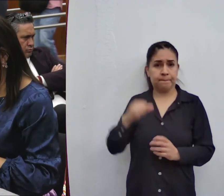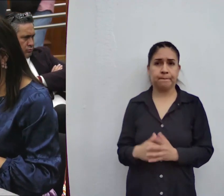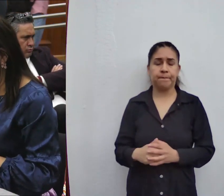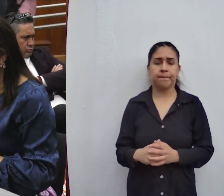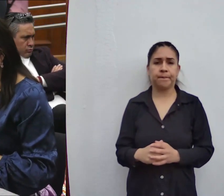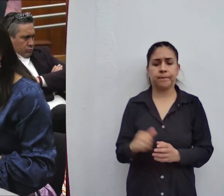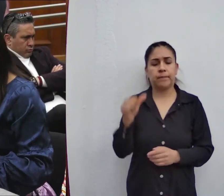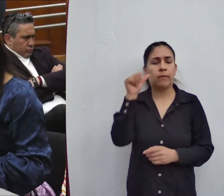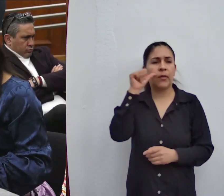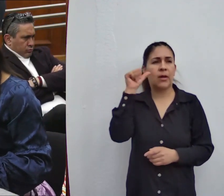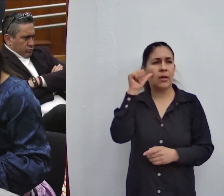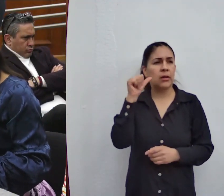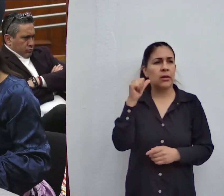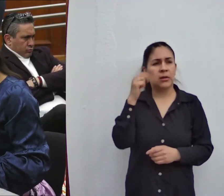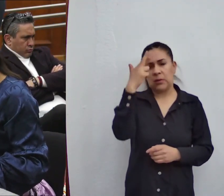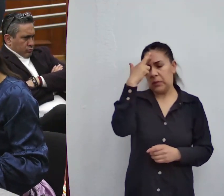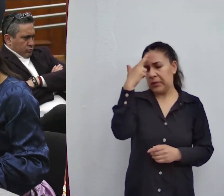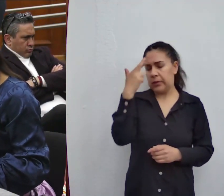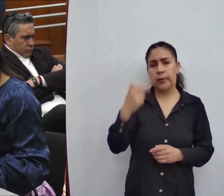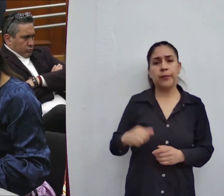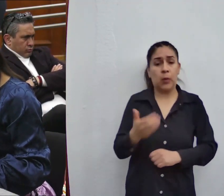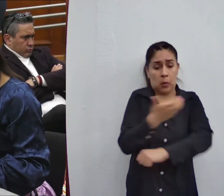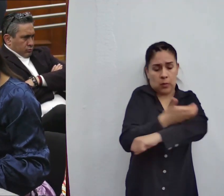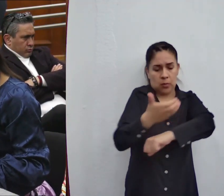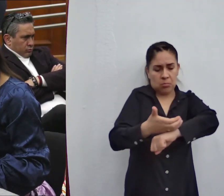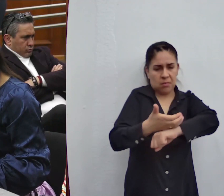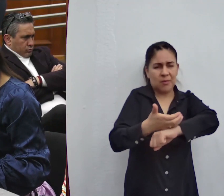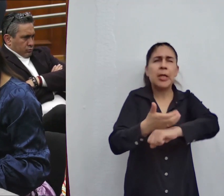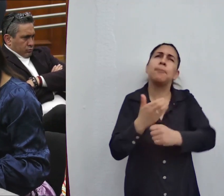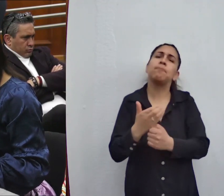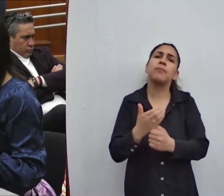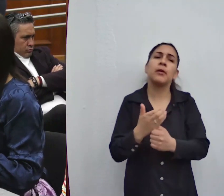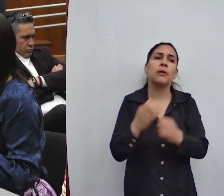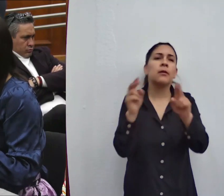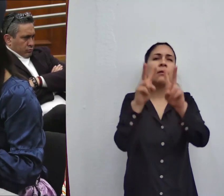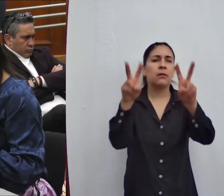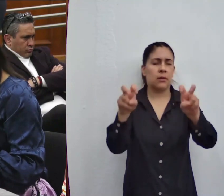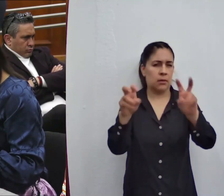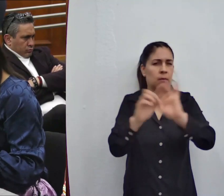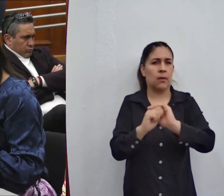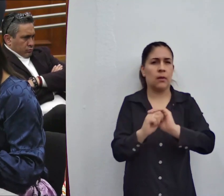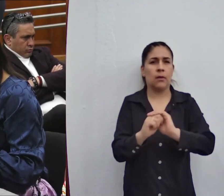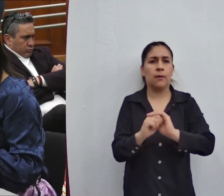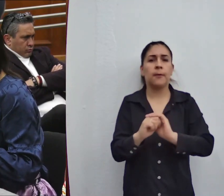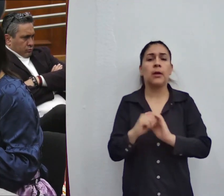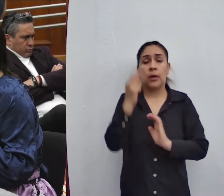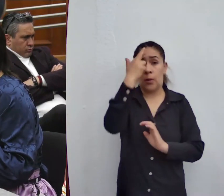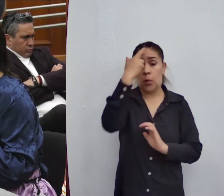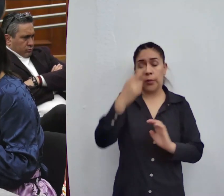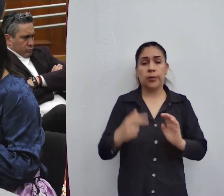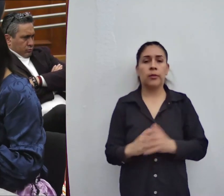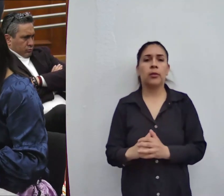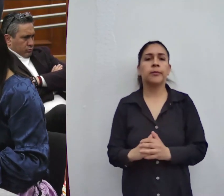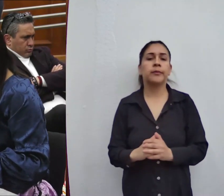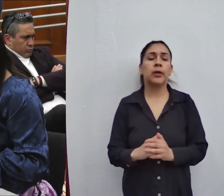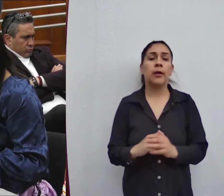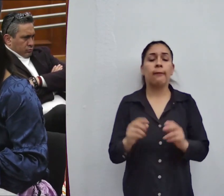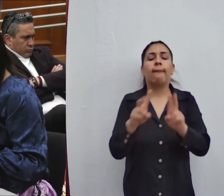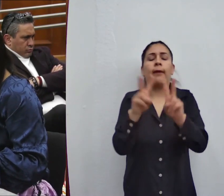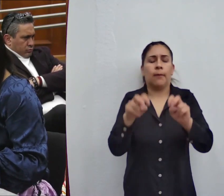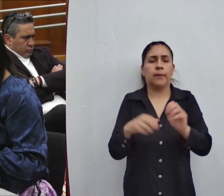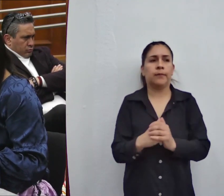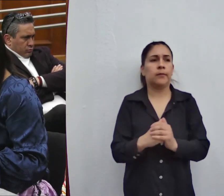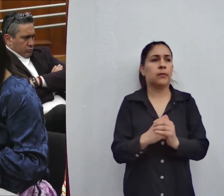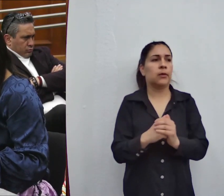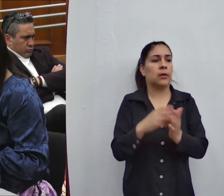decía nuestra compañerita en relación a la evaluación de la condición de discapacidad, que se